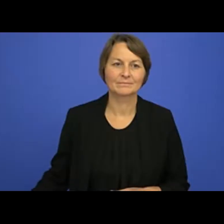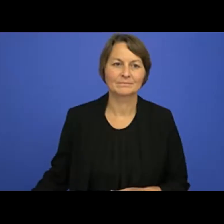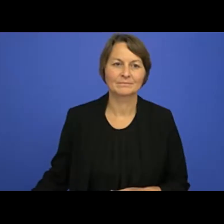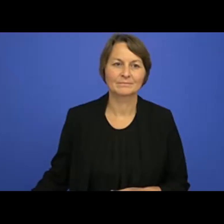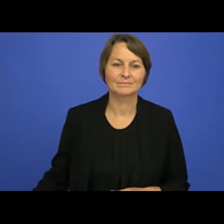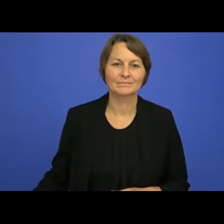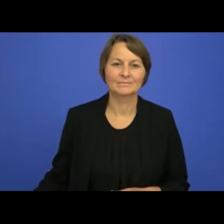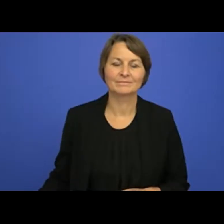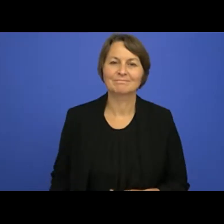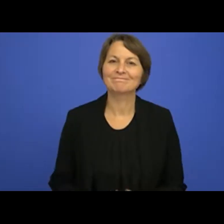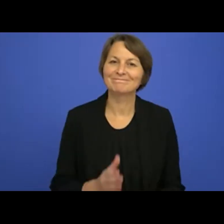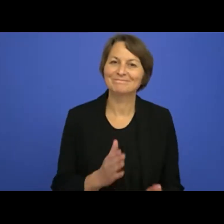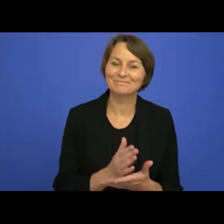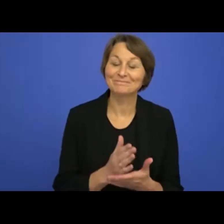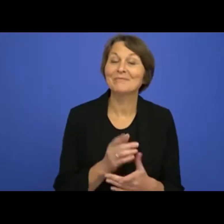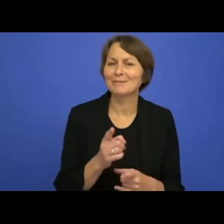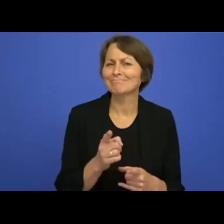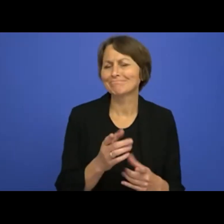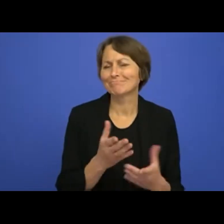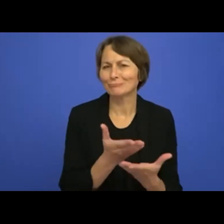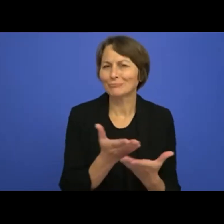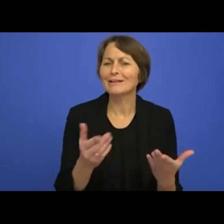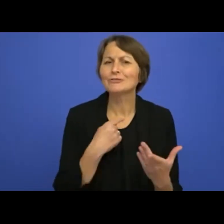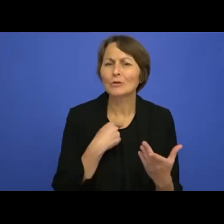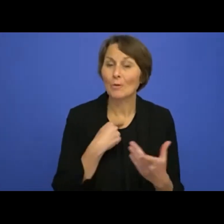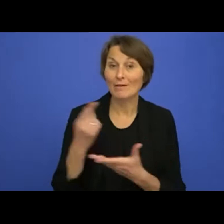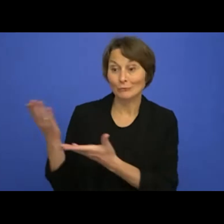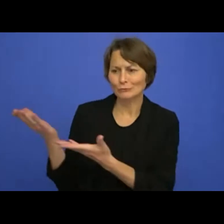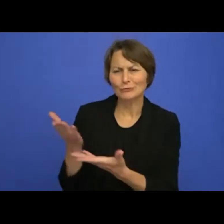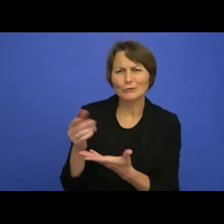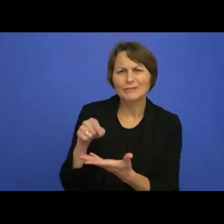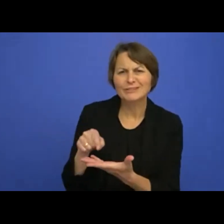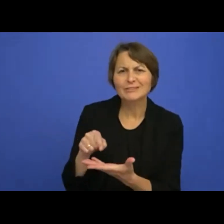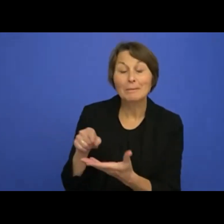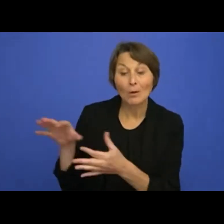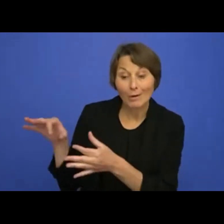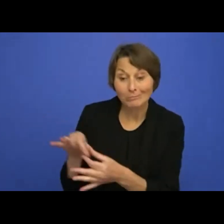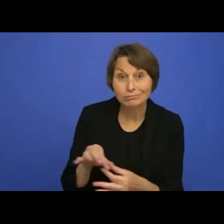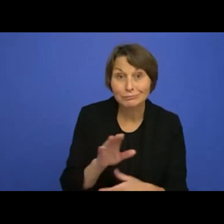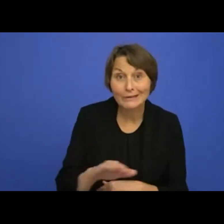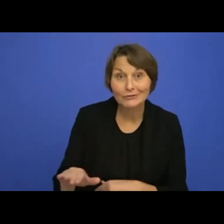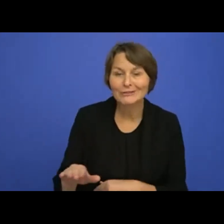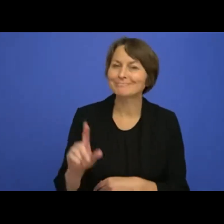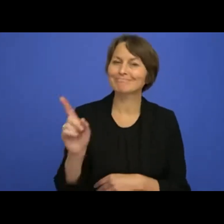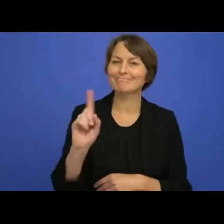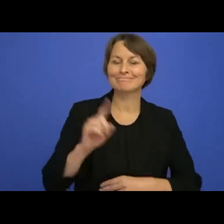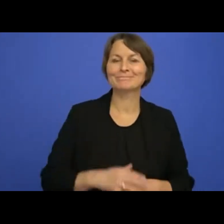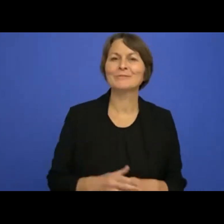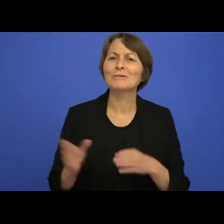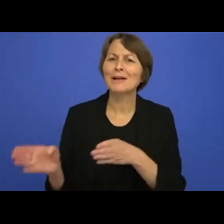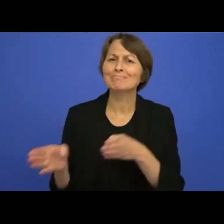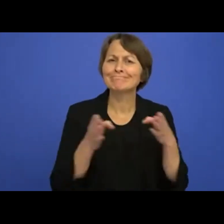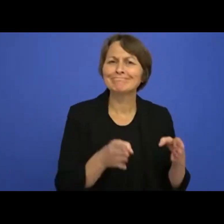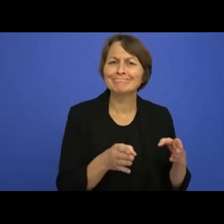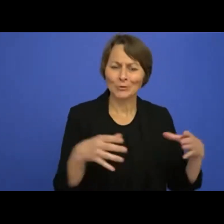qui doit offrir des services d'éducation à la petite enfance. Et parlons désormais d'un autre groupe dont nous